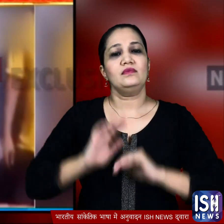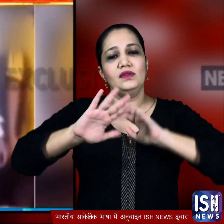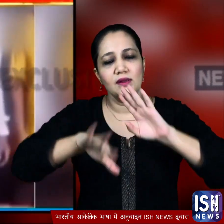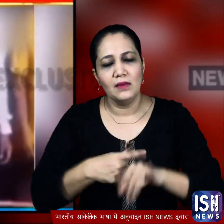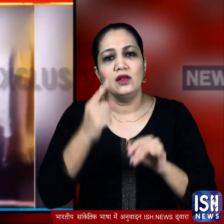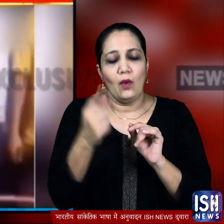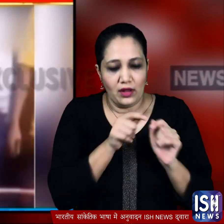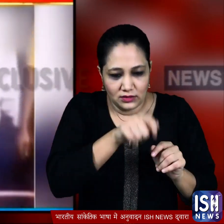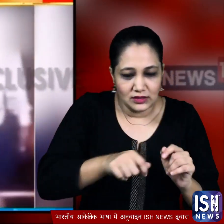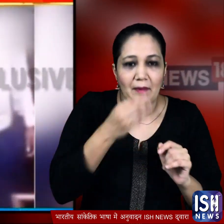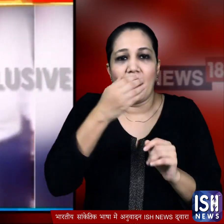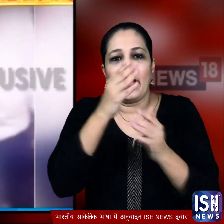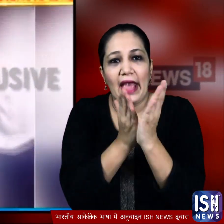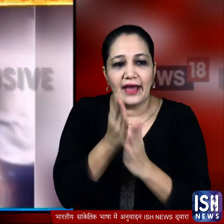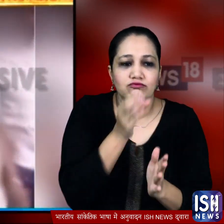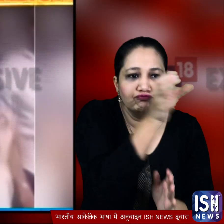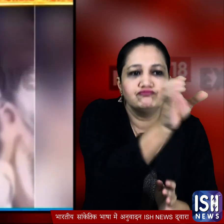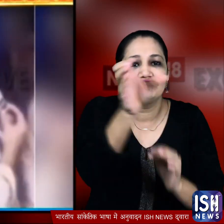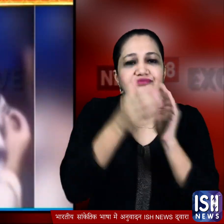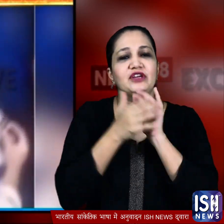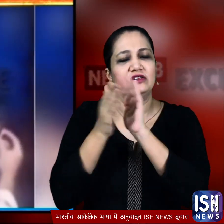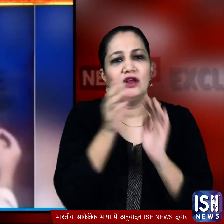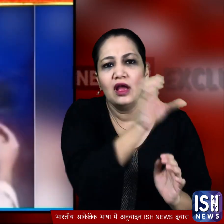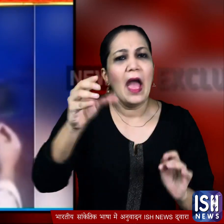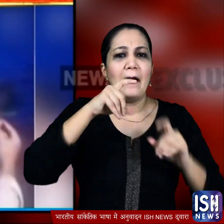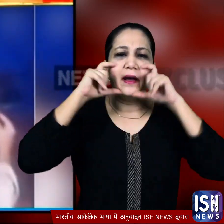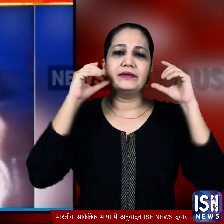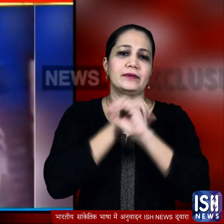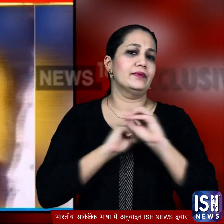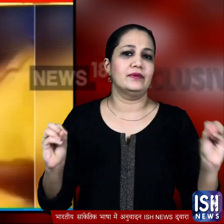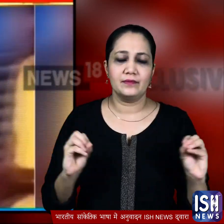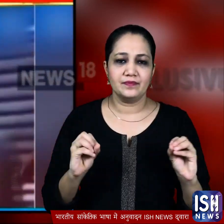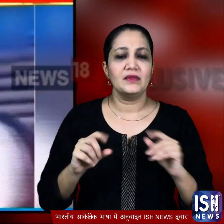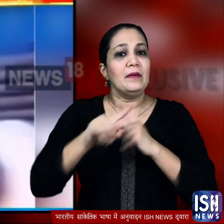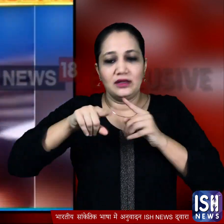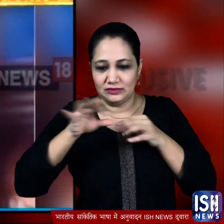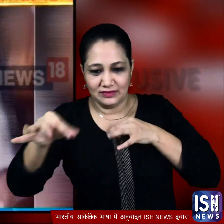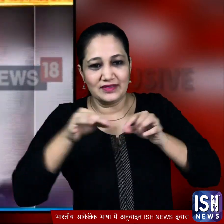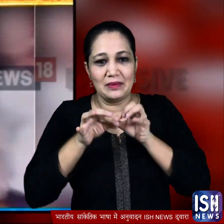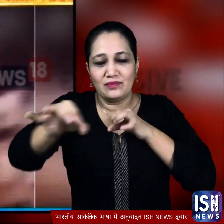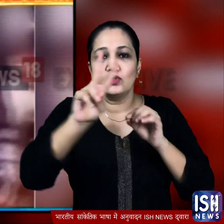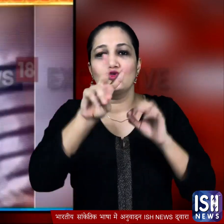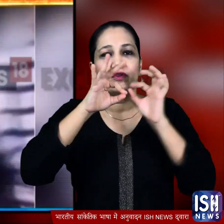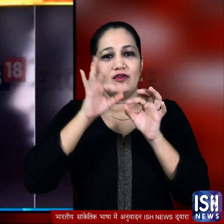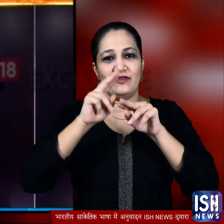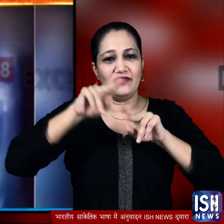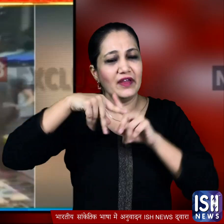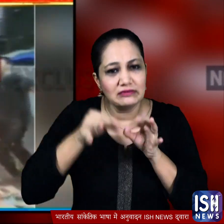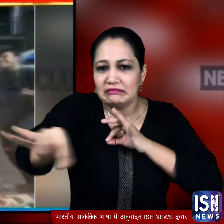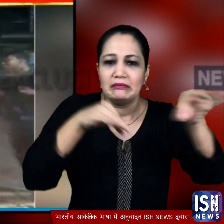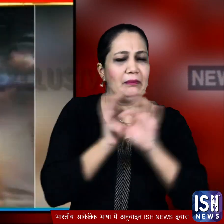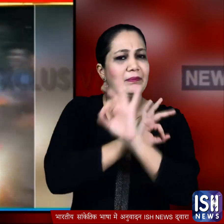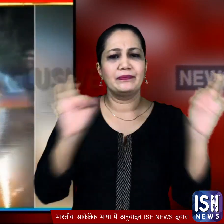इसके बाद उसने एक-एक कर अपने दोस्तों को केक खिलाया, लेकिन कोई भी वहां मास्क पहने नहीं दिखाई दिया। इसके अलावा 2 गज की दूरी बनाना भी किसी ने जरूरी नहीं